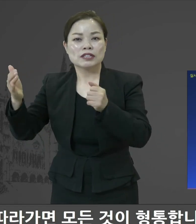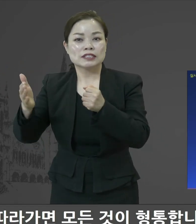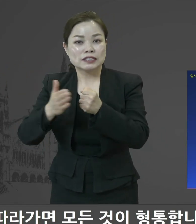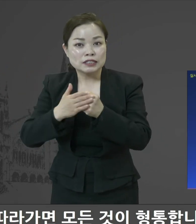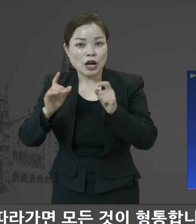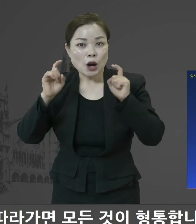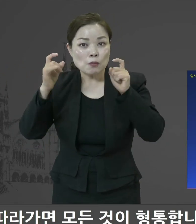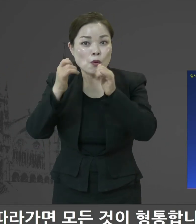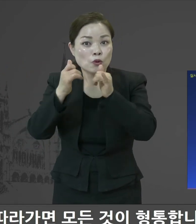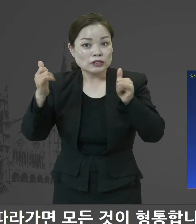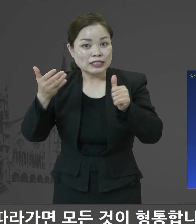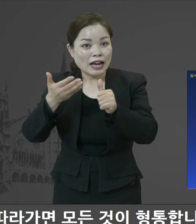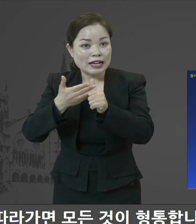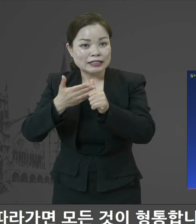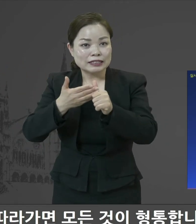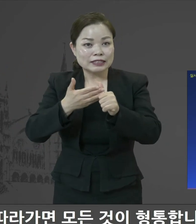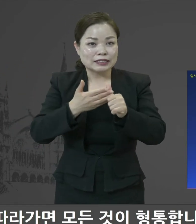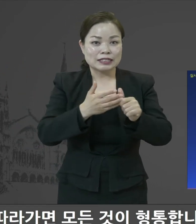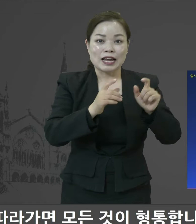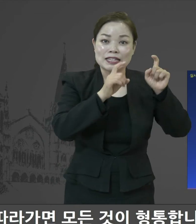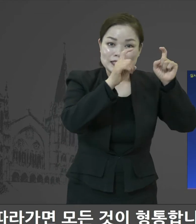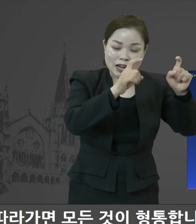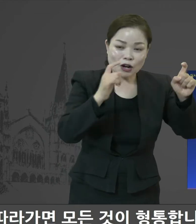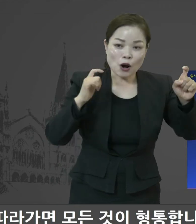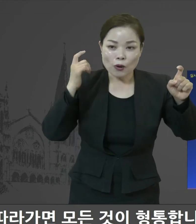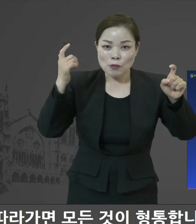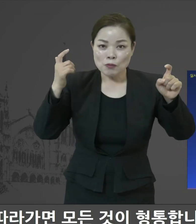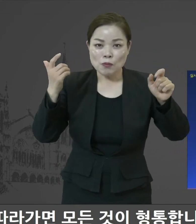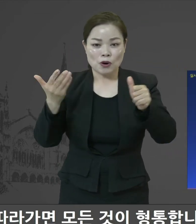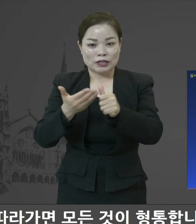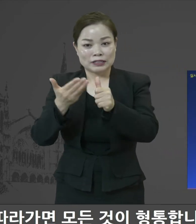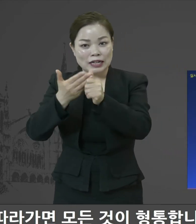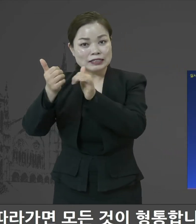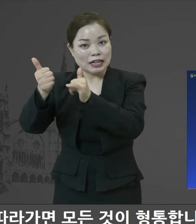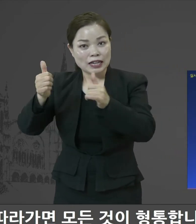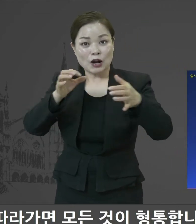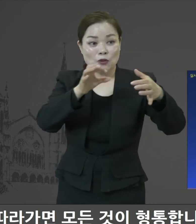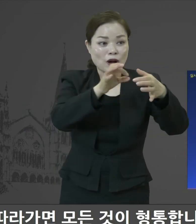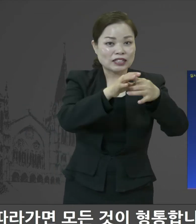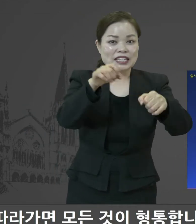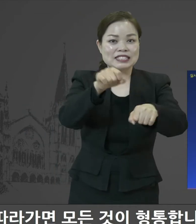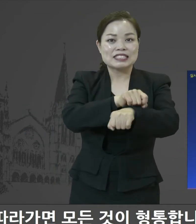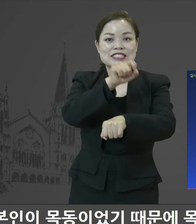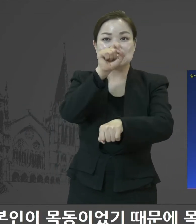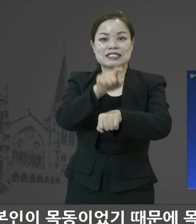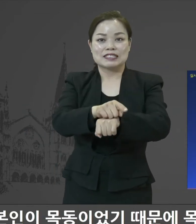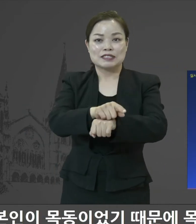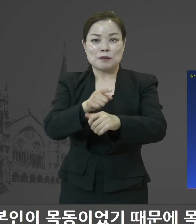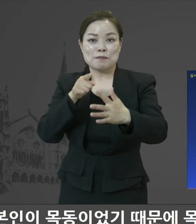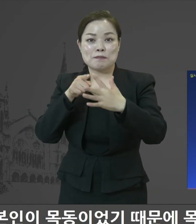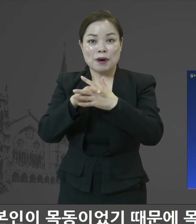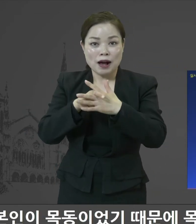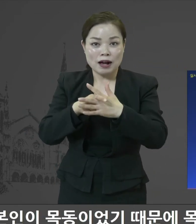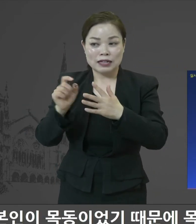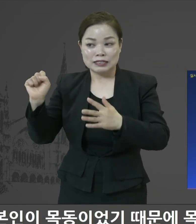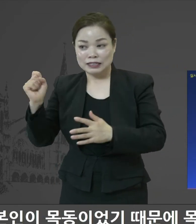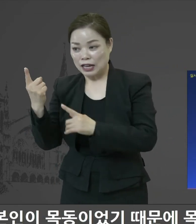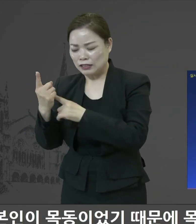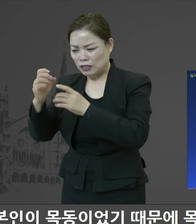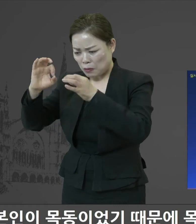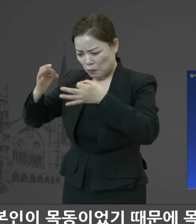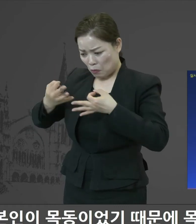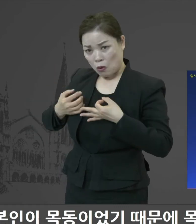이 목자와 양의 관계, 목자의 역할, 양의 특징을 너무나도 잘 알고 있었습니다. 다윗은 자기 인생을